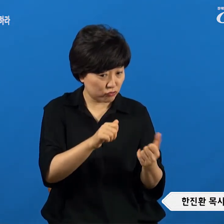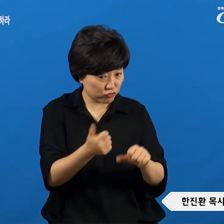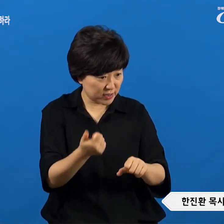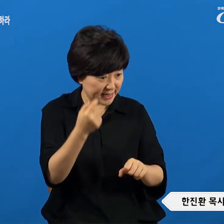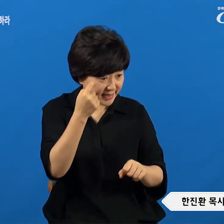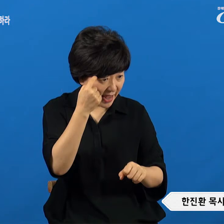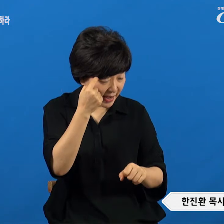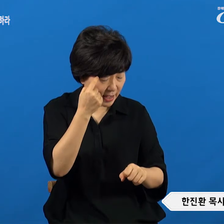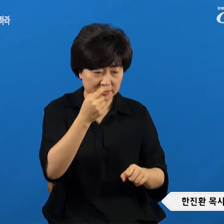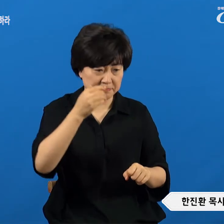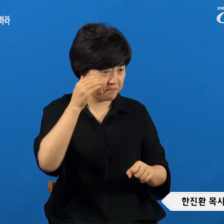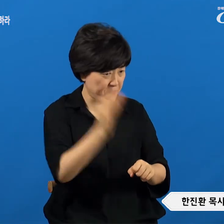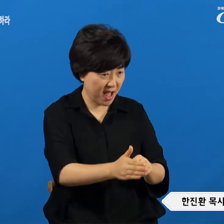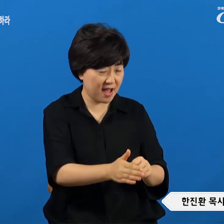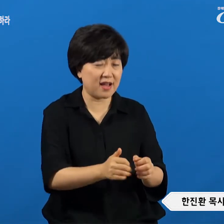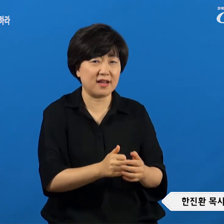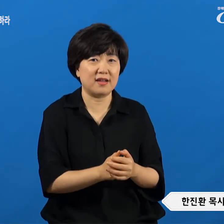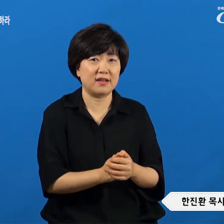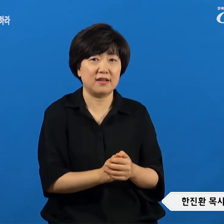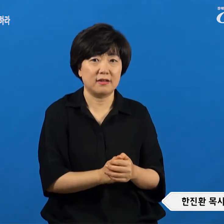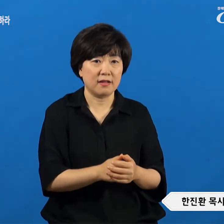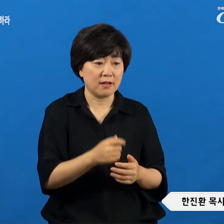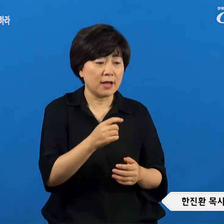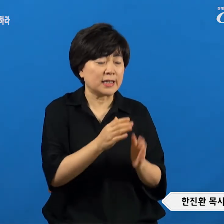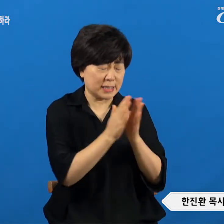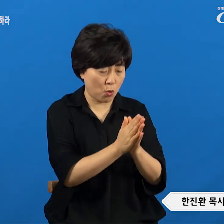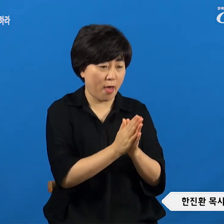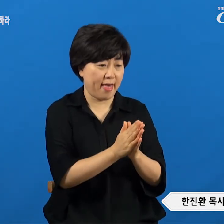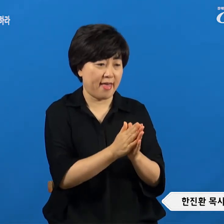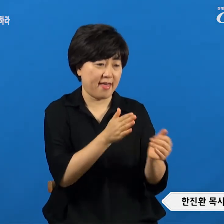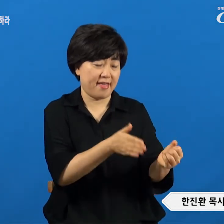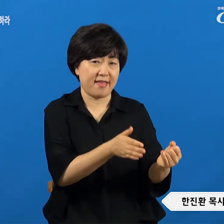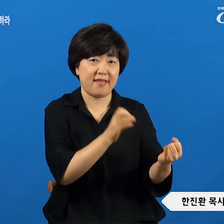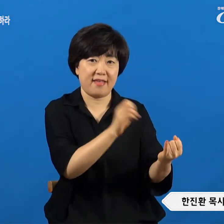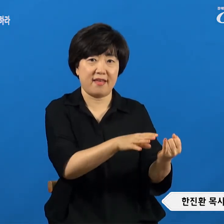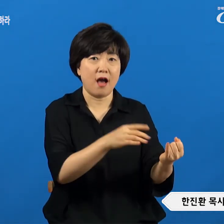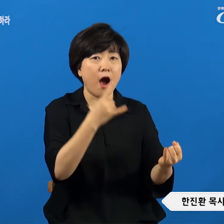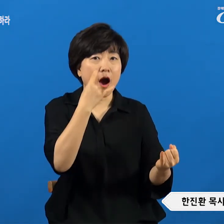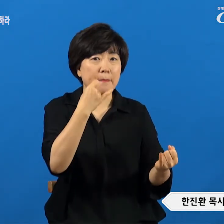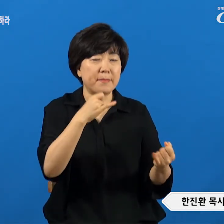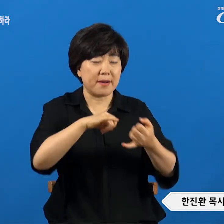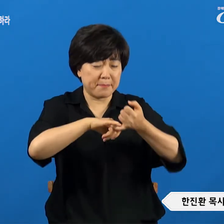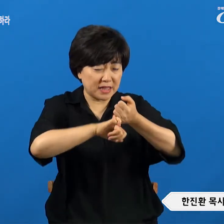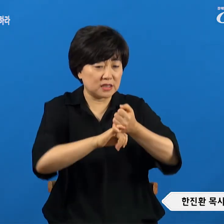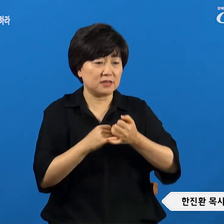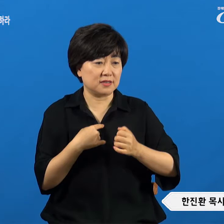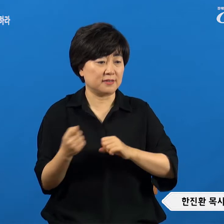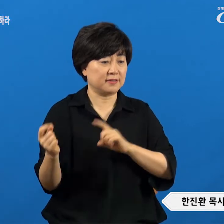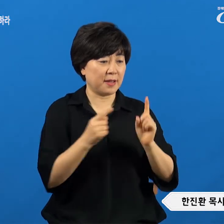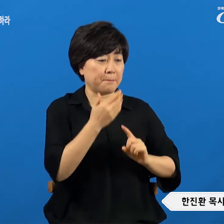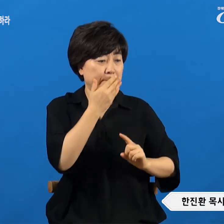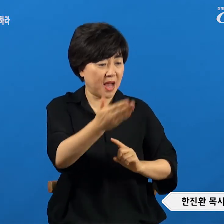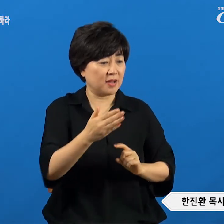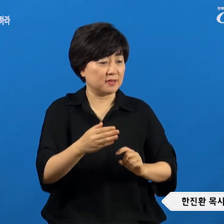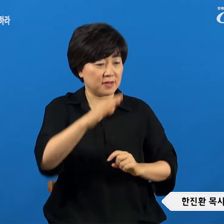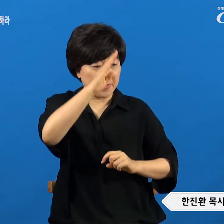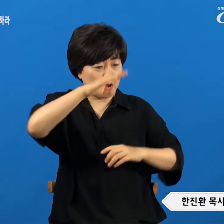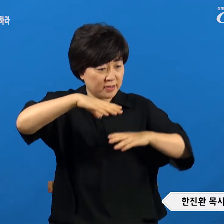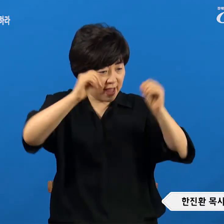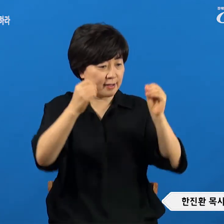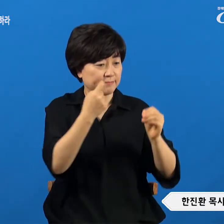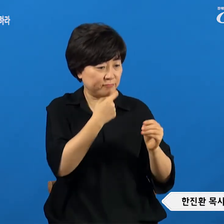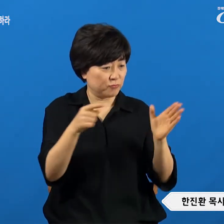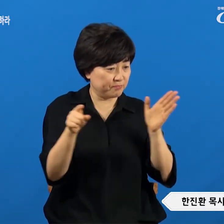생각은 아예 생각도 하지 말고 그저 기도만 해. 그러면 엄마는 반드시 산다. 그렇게 장담을